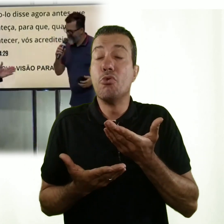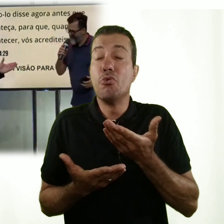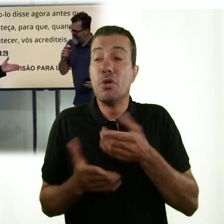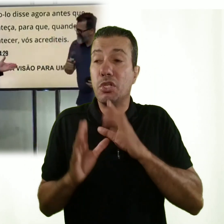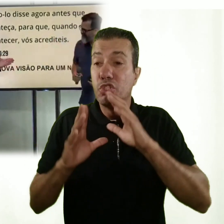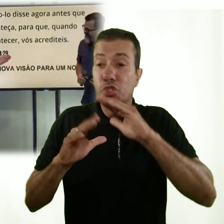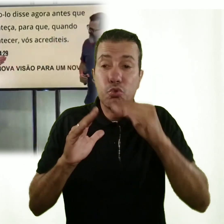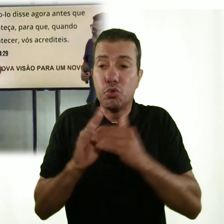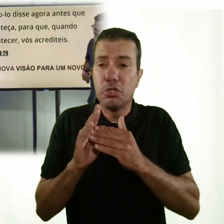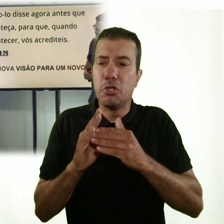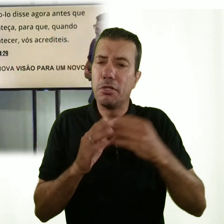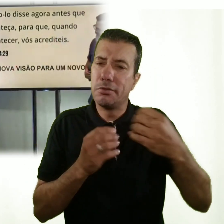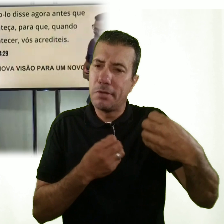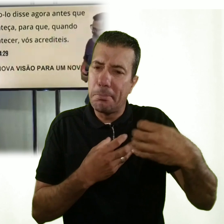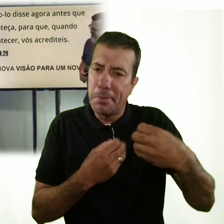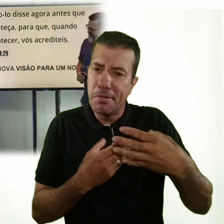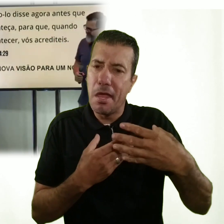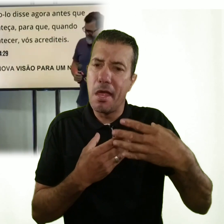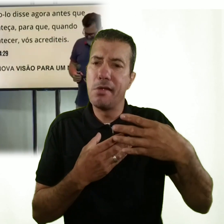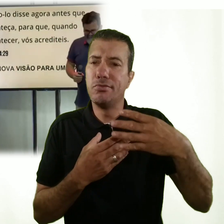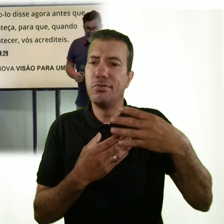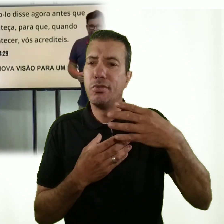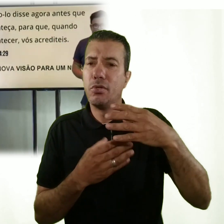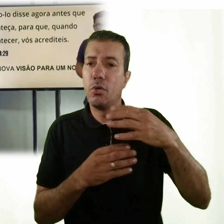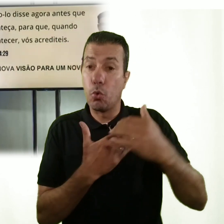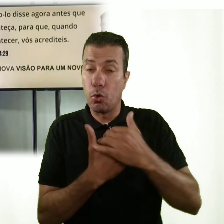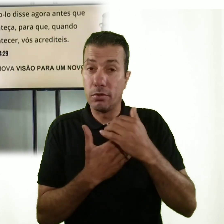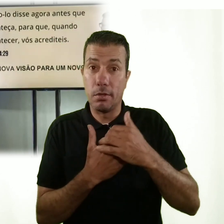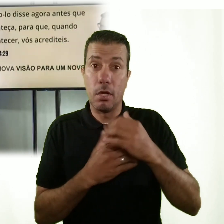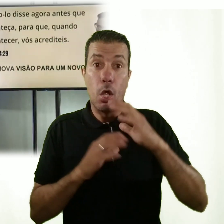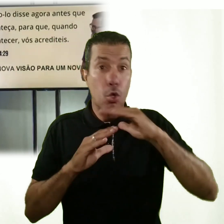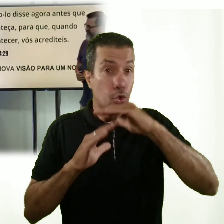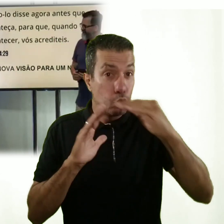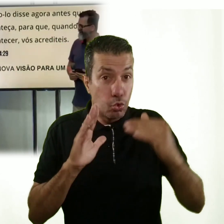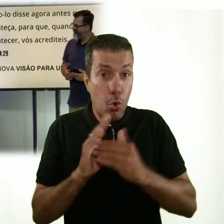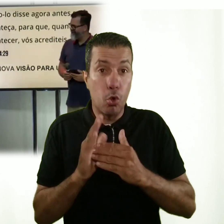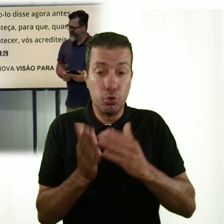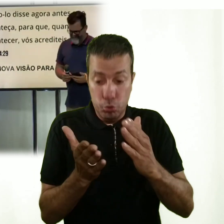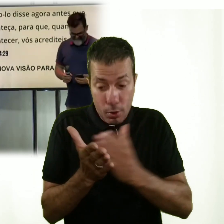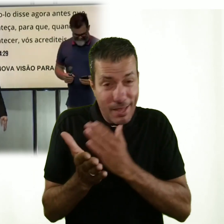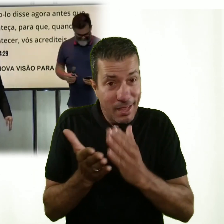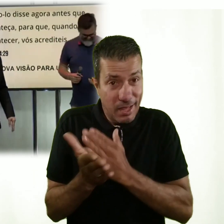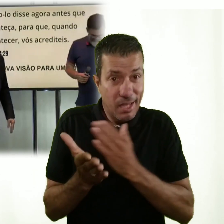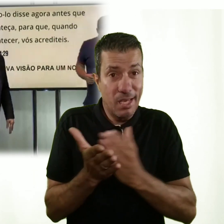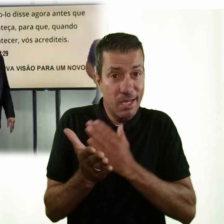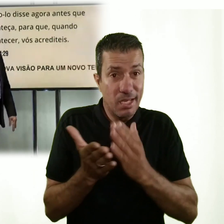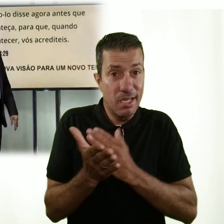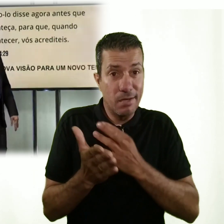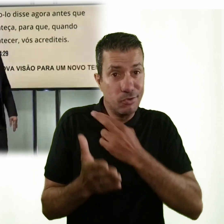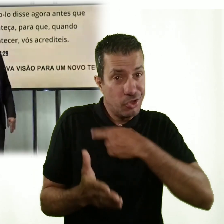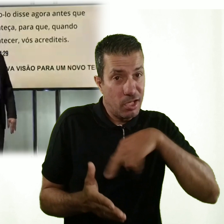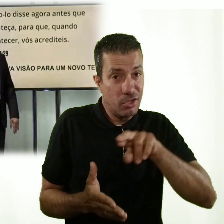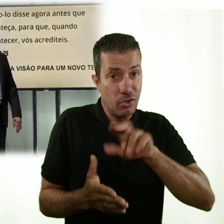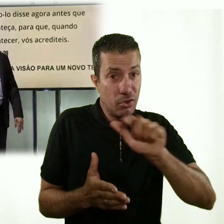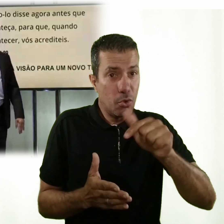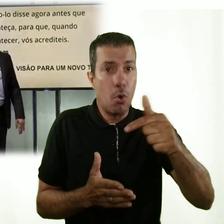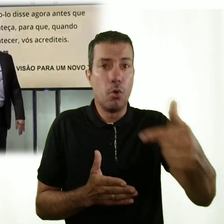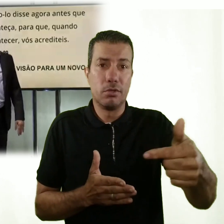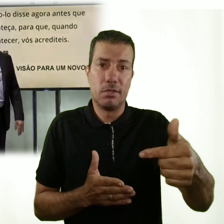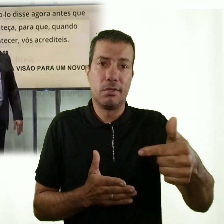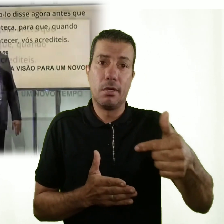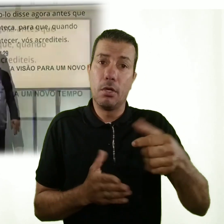tivemos... Todo o livro, Rafael, muito obrigado pela sua pergunta. Todo livro de chamadas religiões, outras, tem conselhos